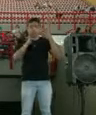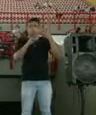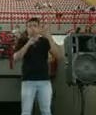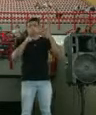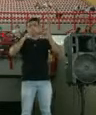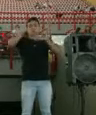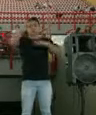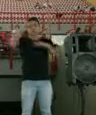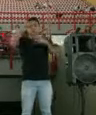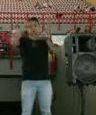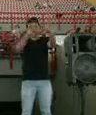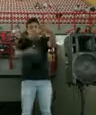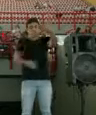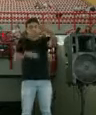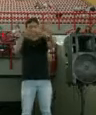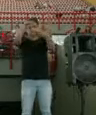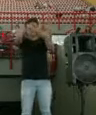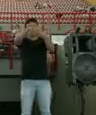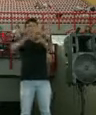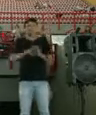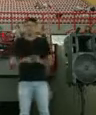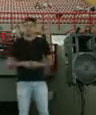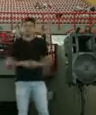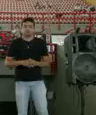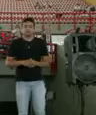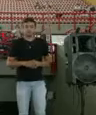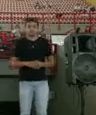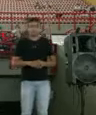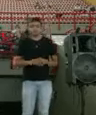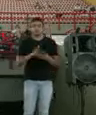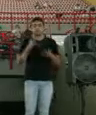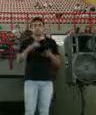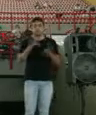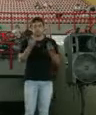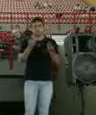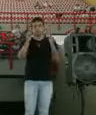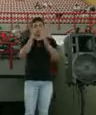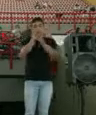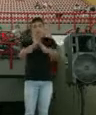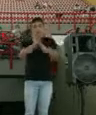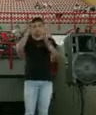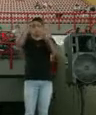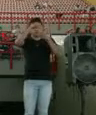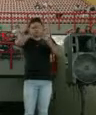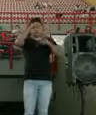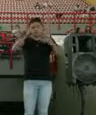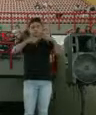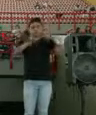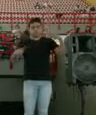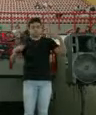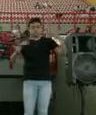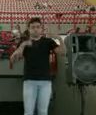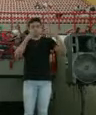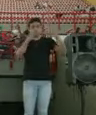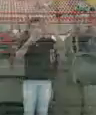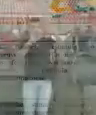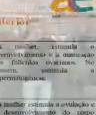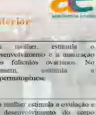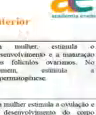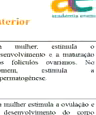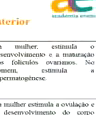os que caem mais a respeito de hipófise. Muitas questões do nosso material cobrem esses 2 hormônios aí,